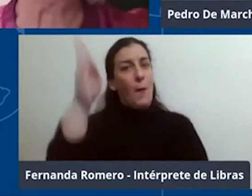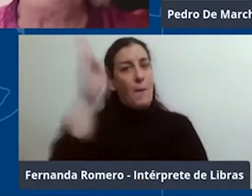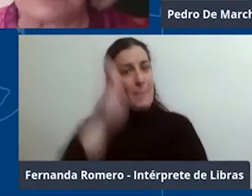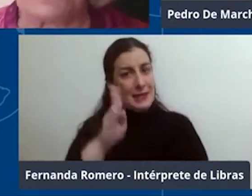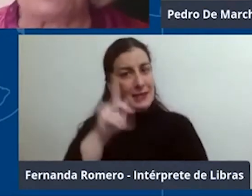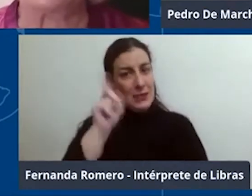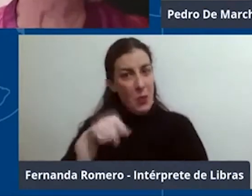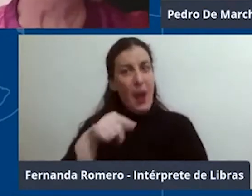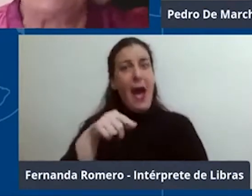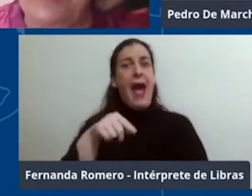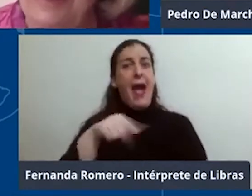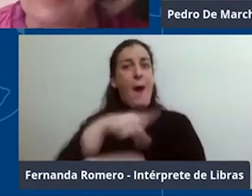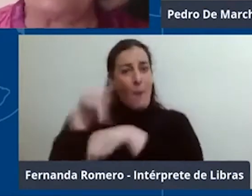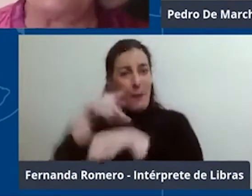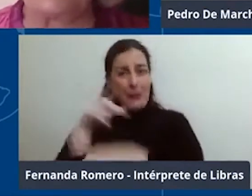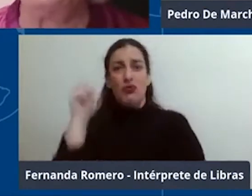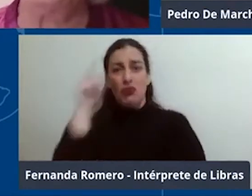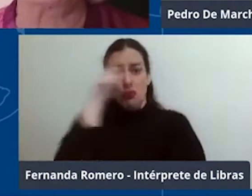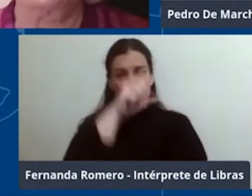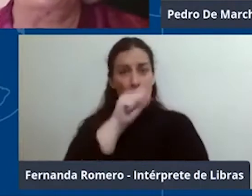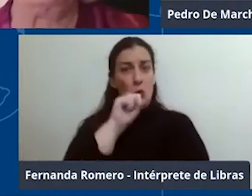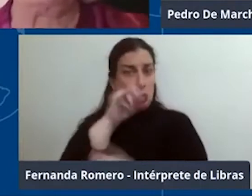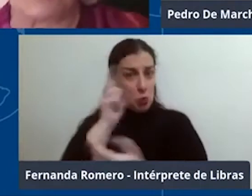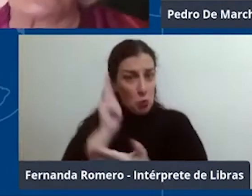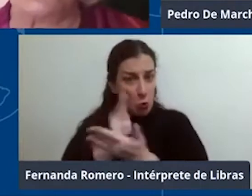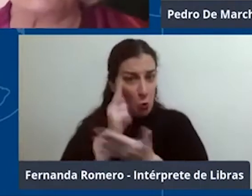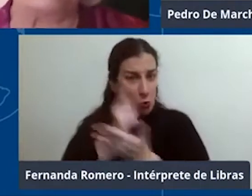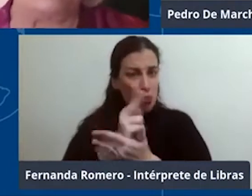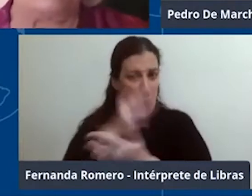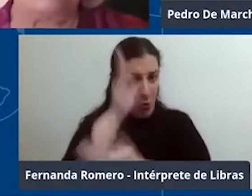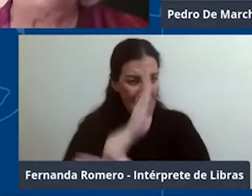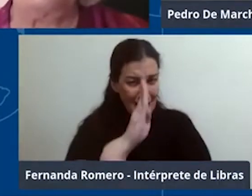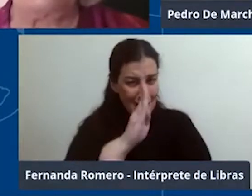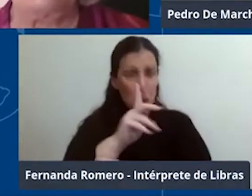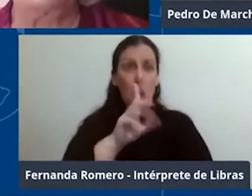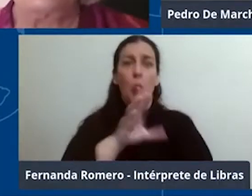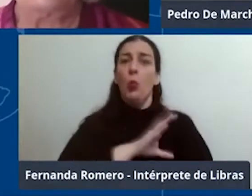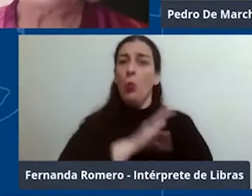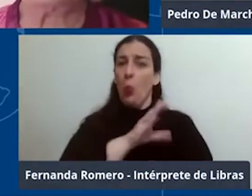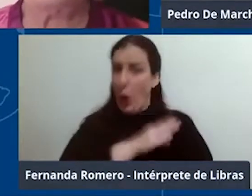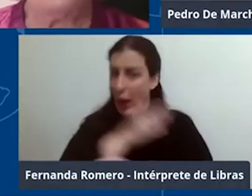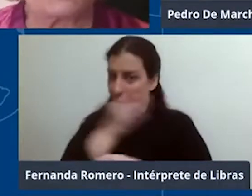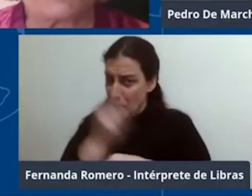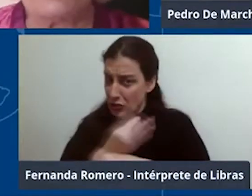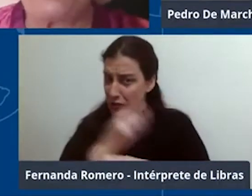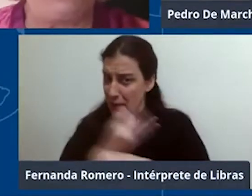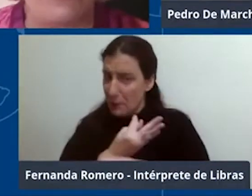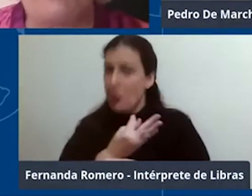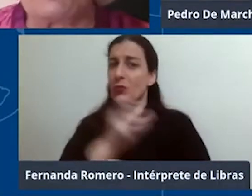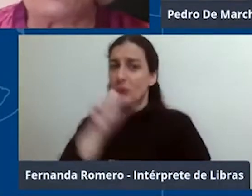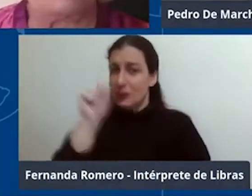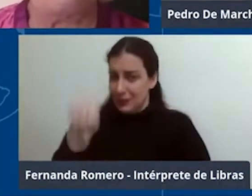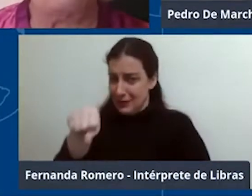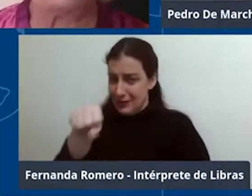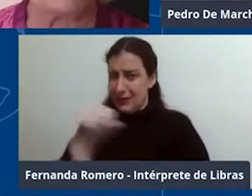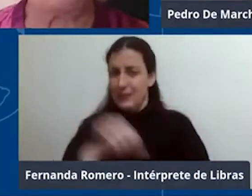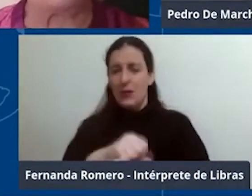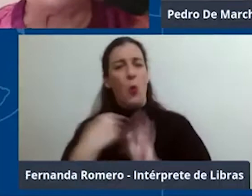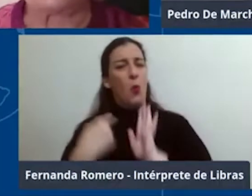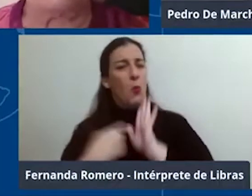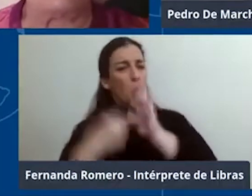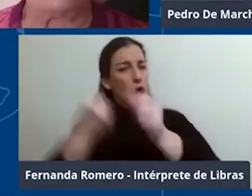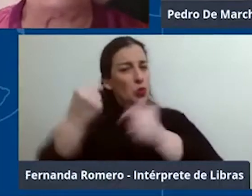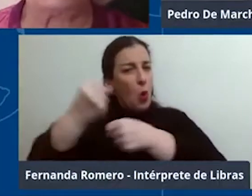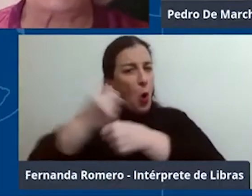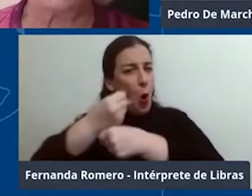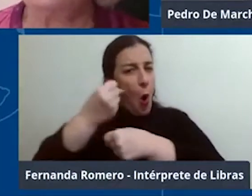aqui é porque gosta do Brasil e é teimoso, e é corajoso, né? E é ele falando. Então, ele mostrando a obra, o que foi, de